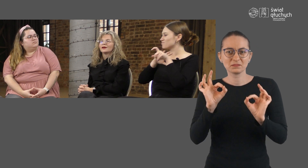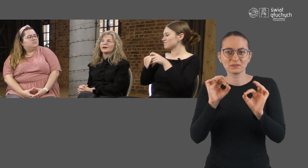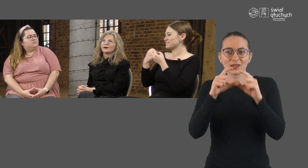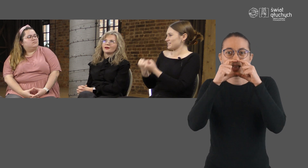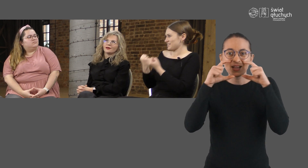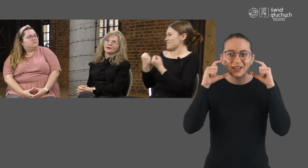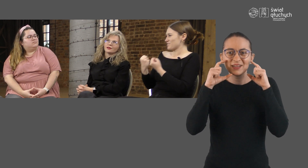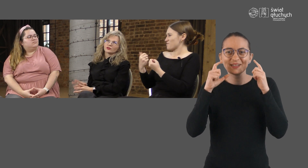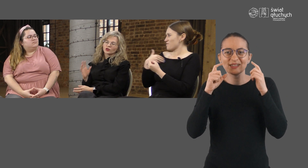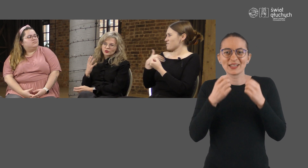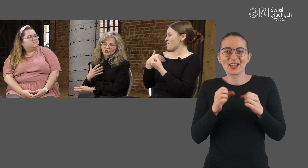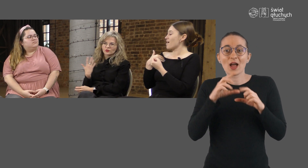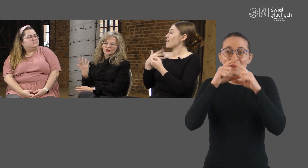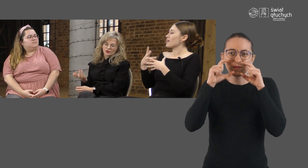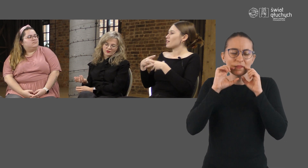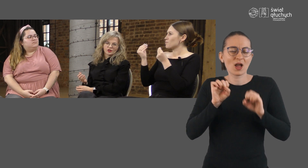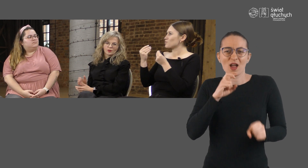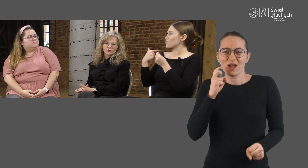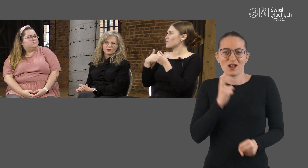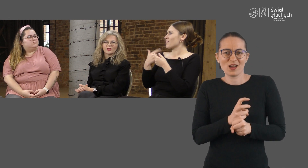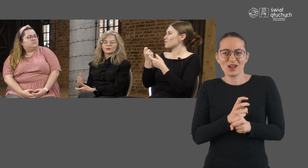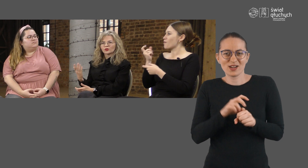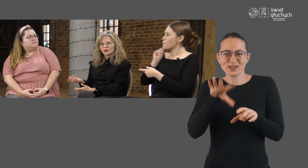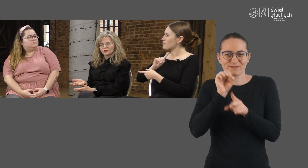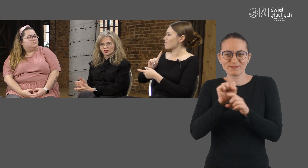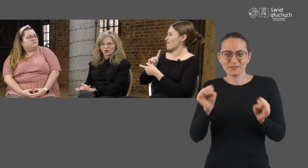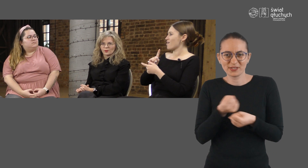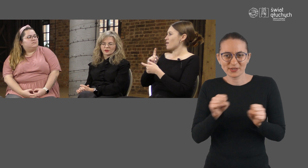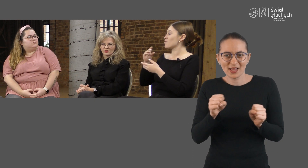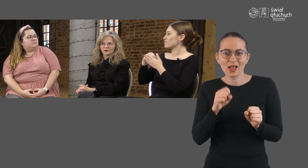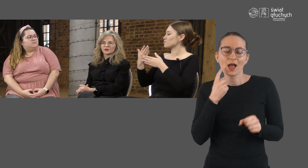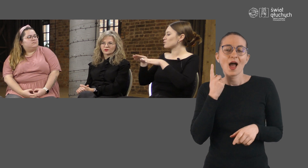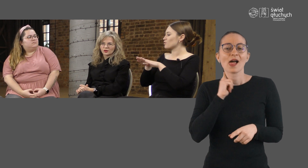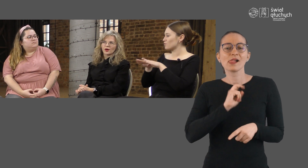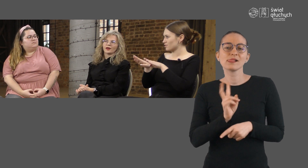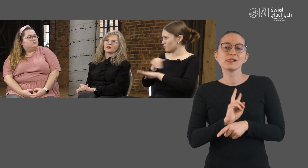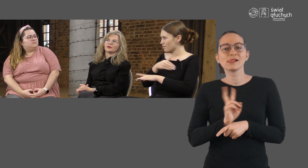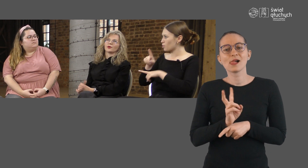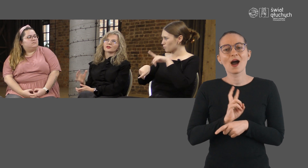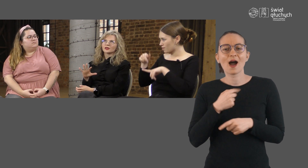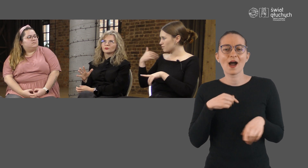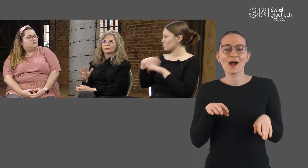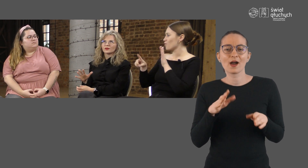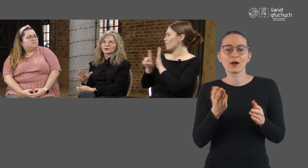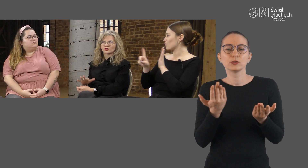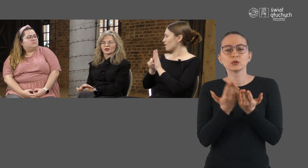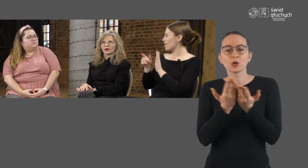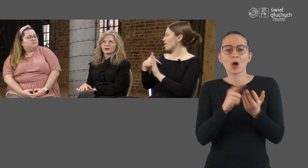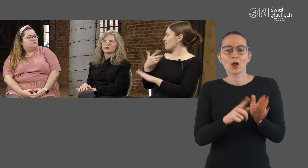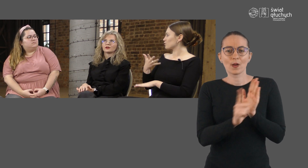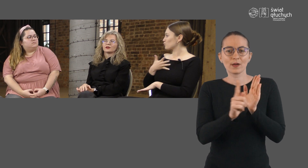nie? No i od początku się trochę właśnie kamuflowałam, no to byłam w tej szkole podstawowej zwykłej i bardziej